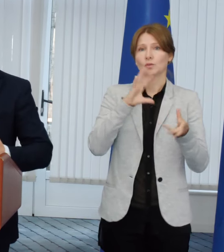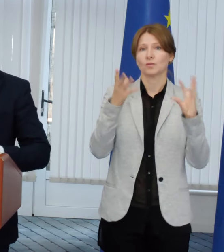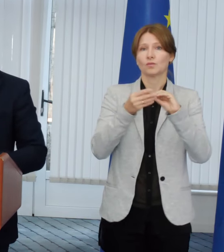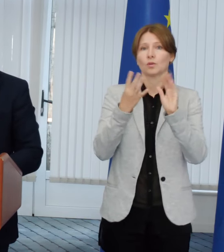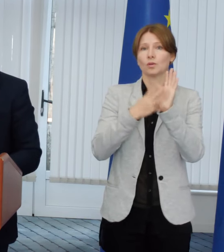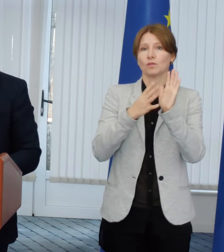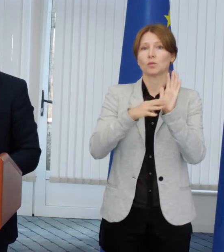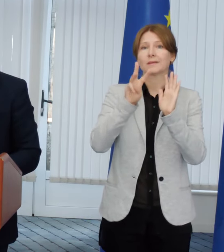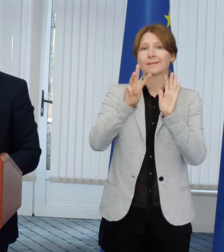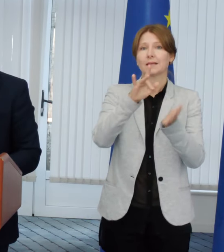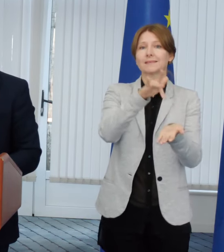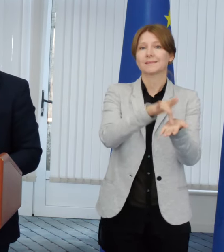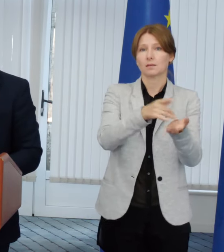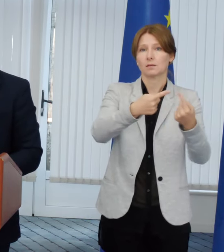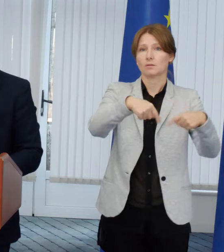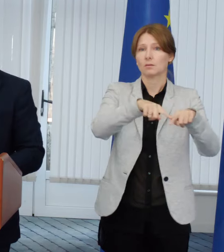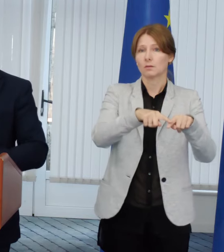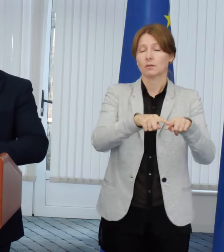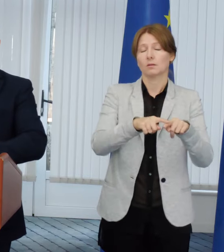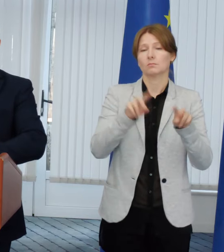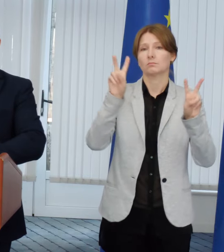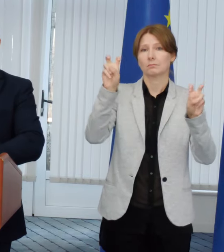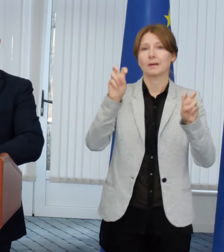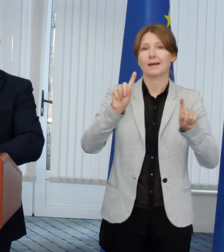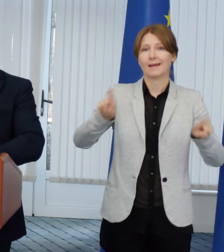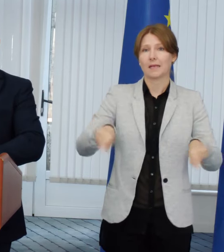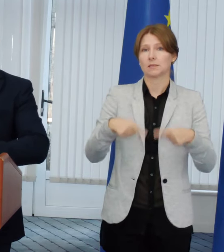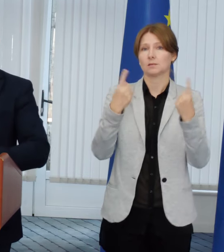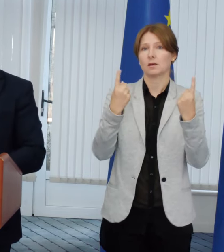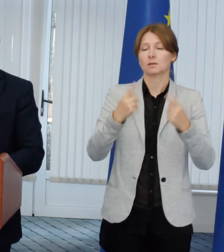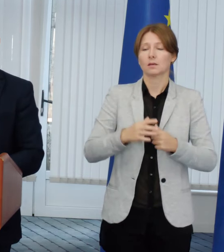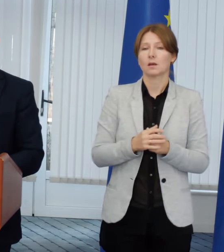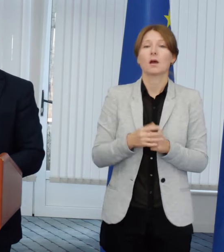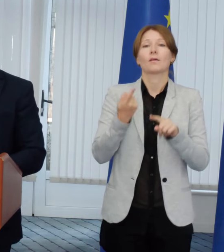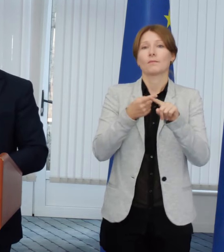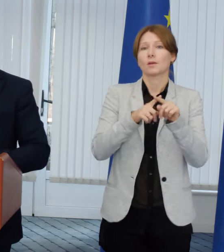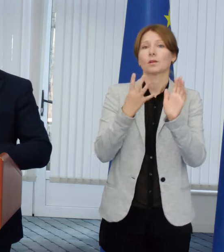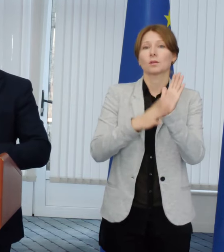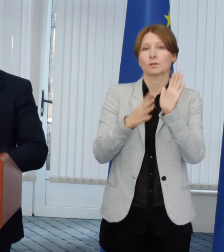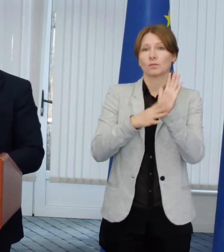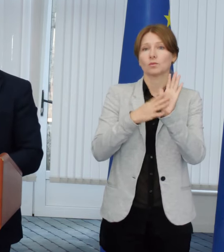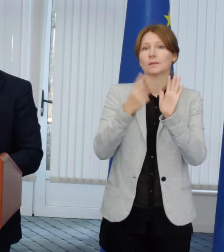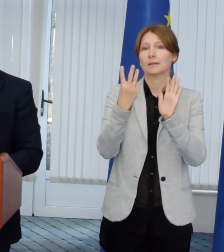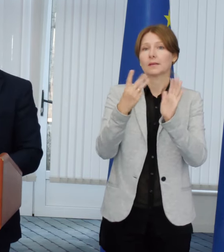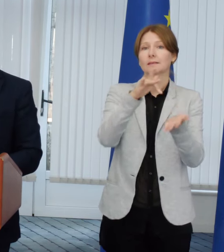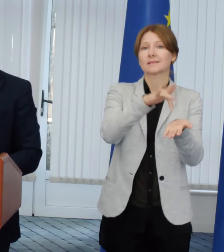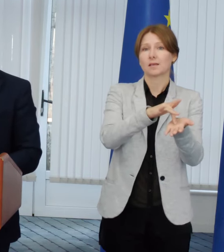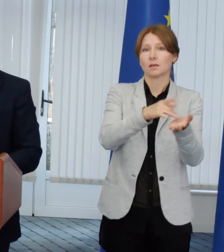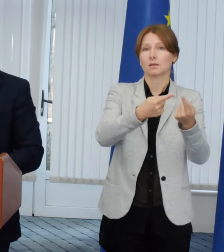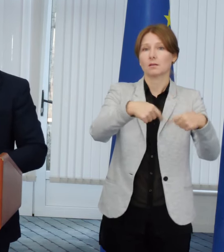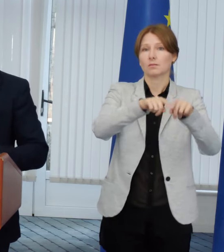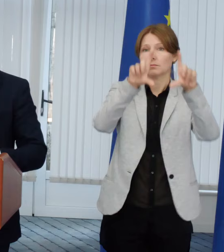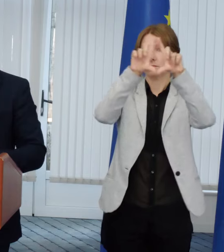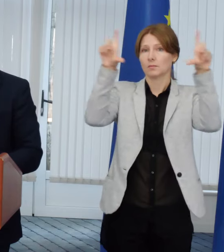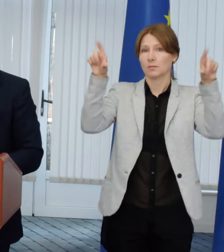în contextul reformei Restart. În aceste 93 de centre